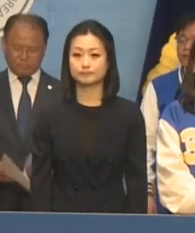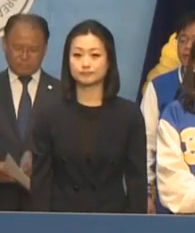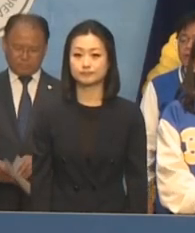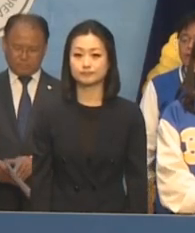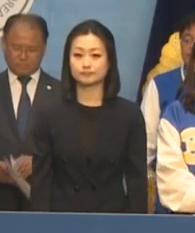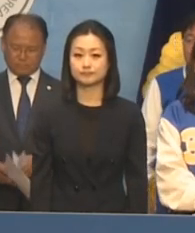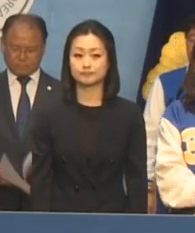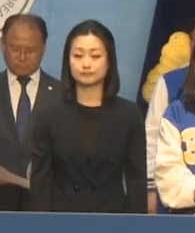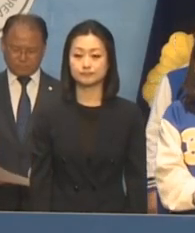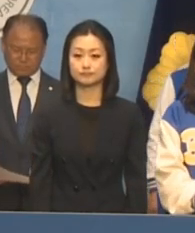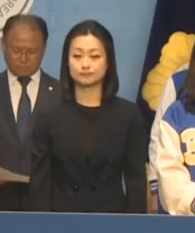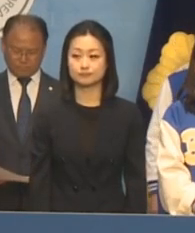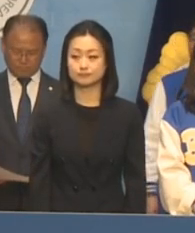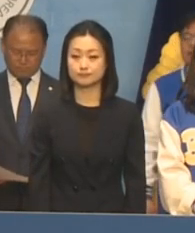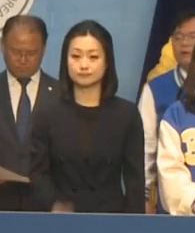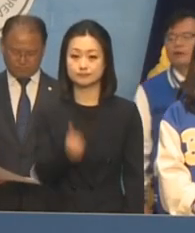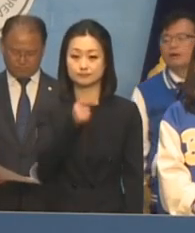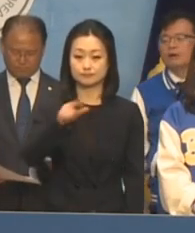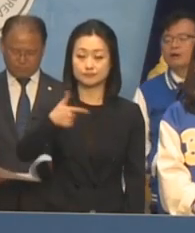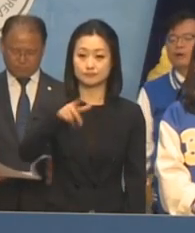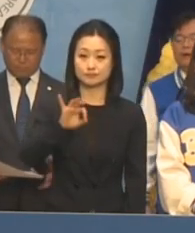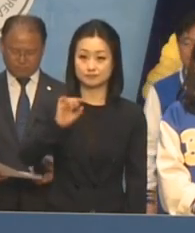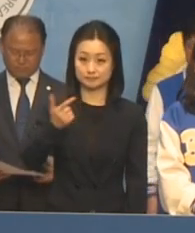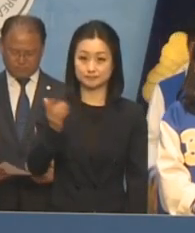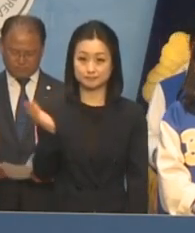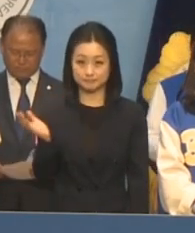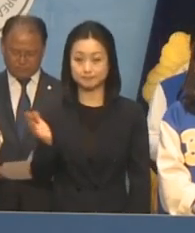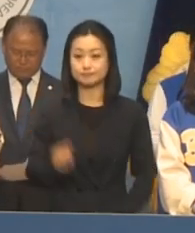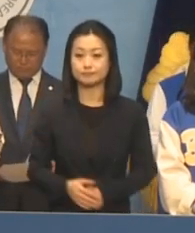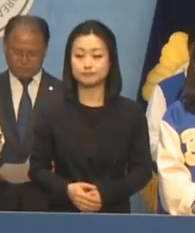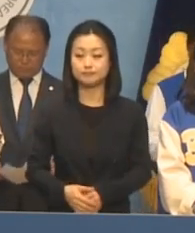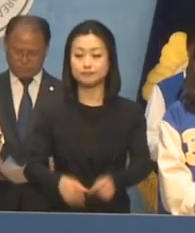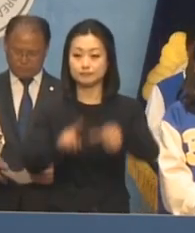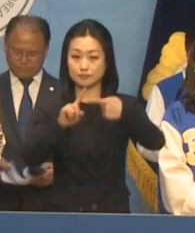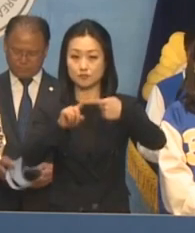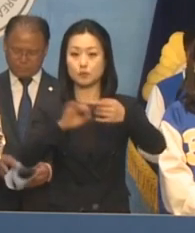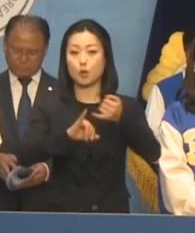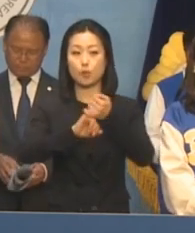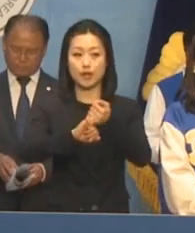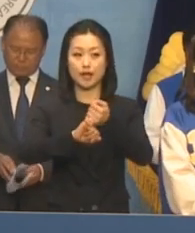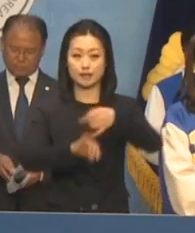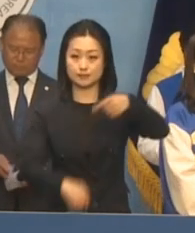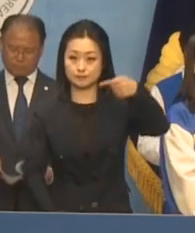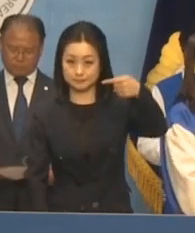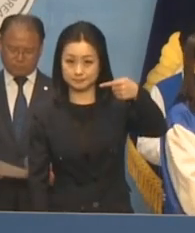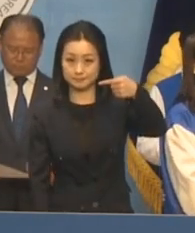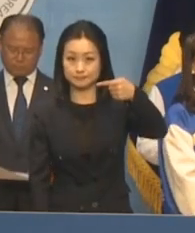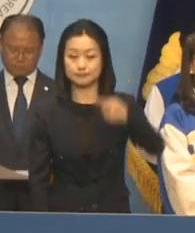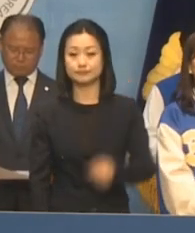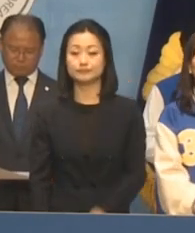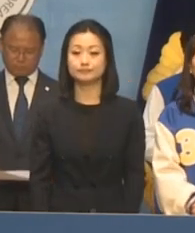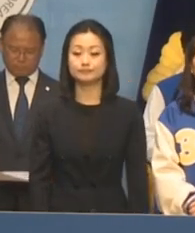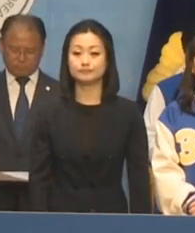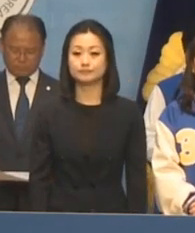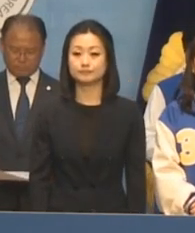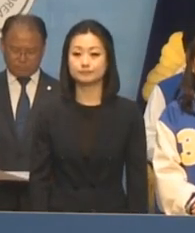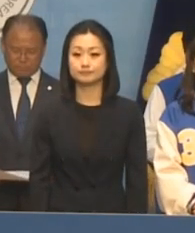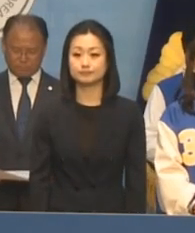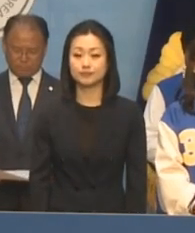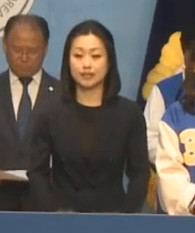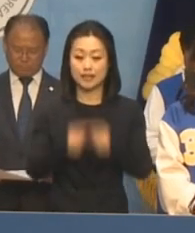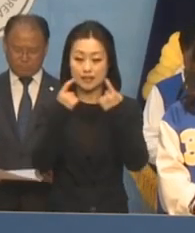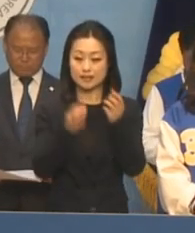말씀드리겠습니다 후보 한창민 있니다 첫 번째 공약을 말씀드리겠습니다 첫째